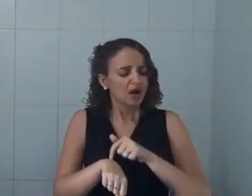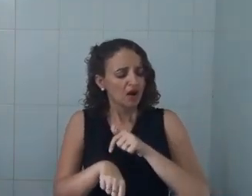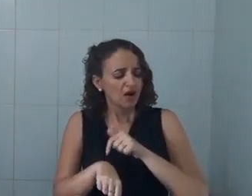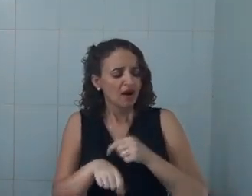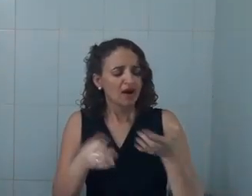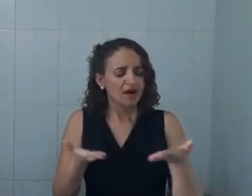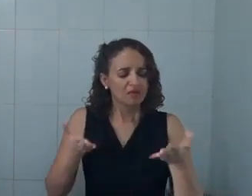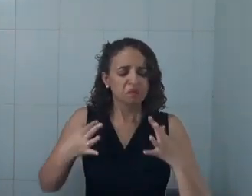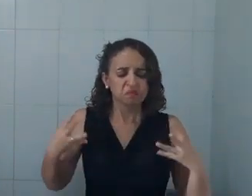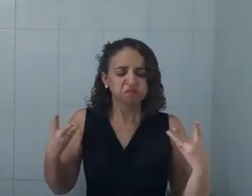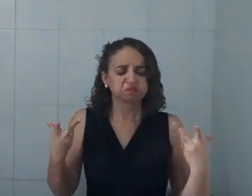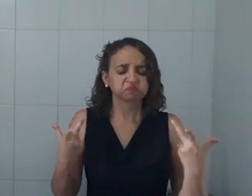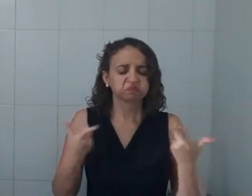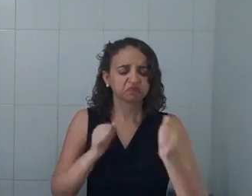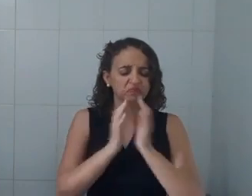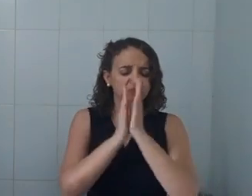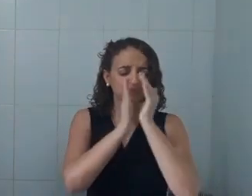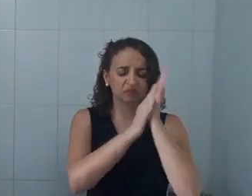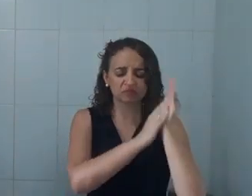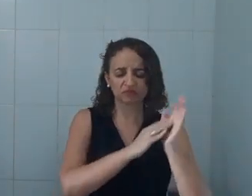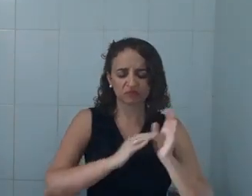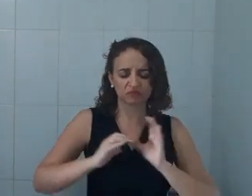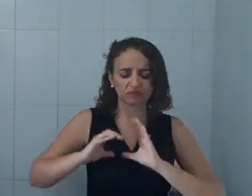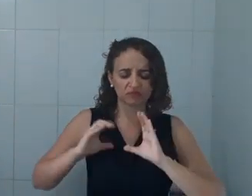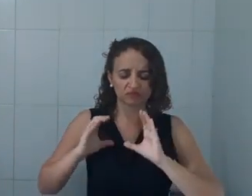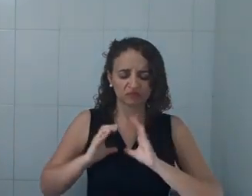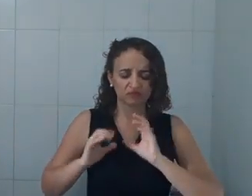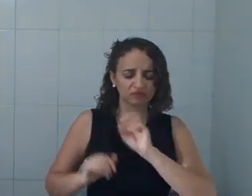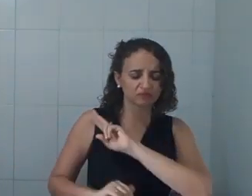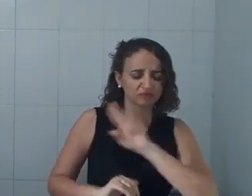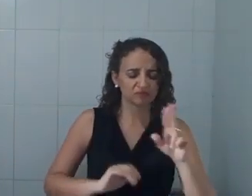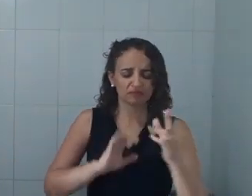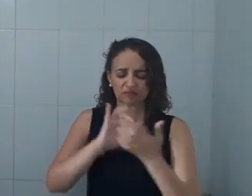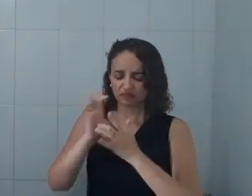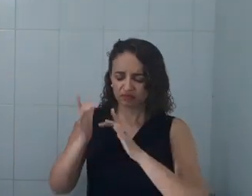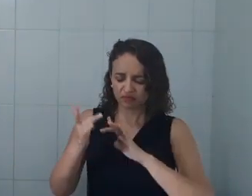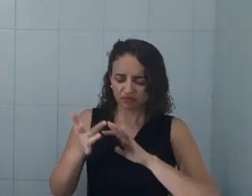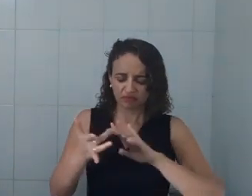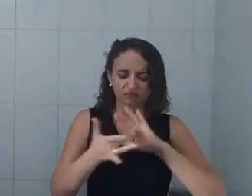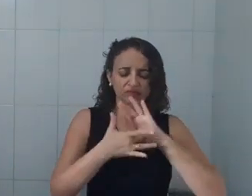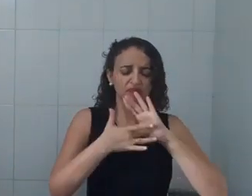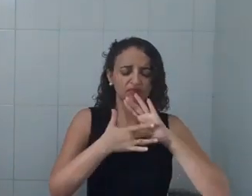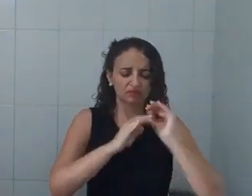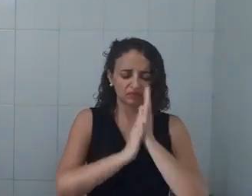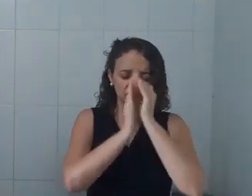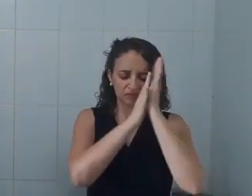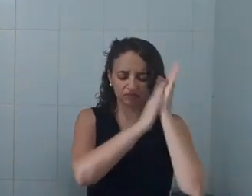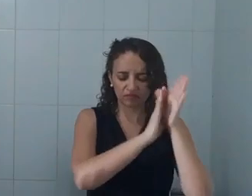maravilhoso e nós te louvamos de coração. Em nome de Jesus, eu te louvo